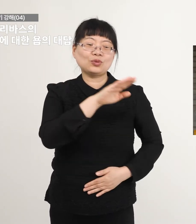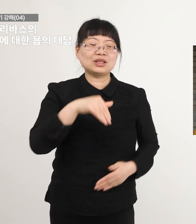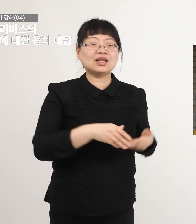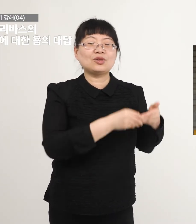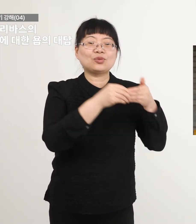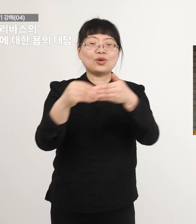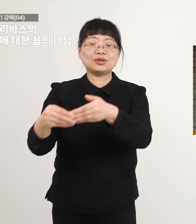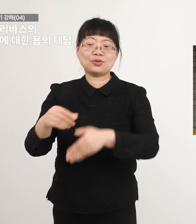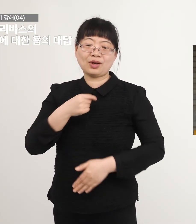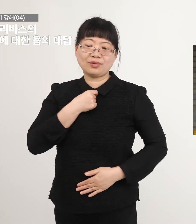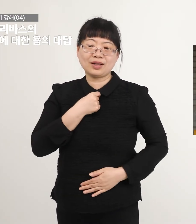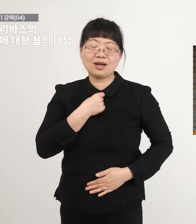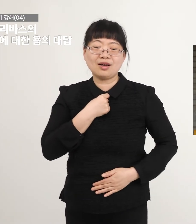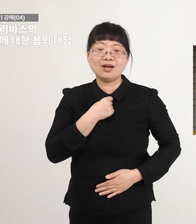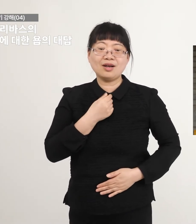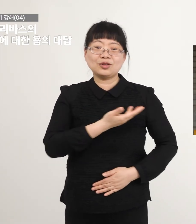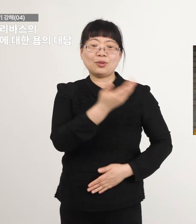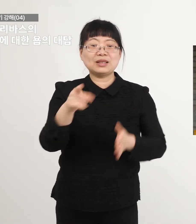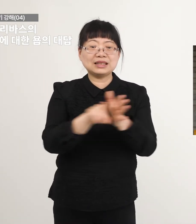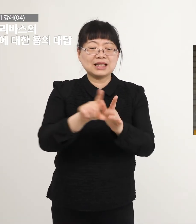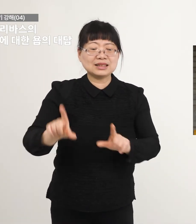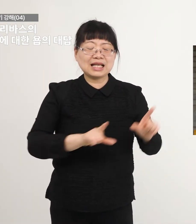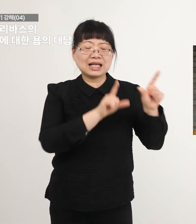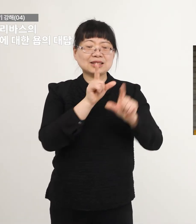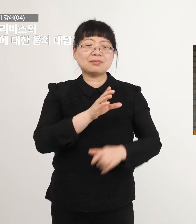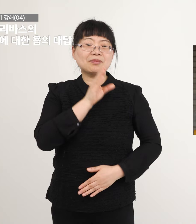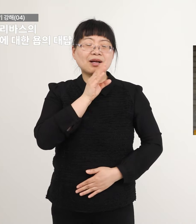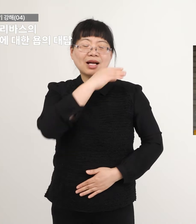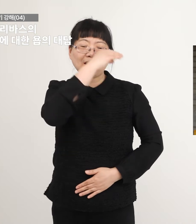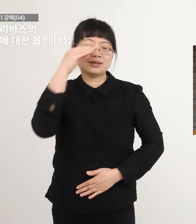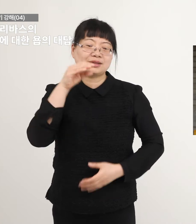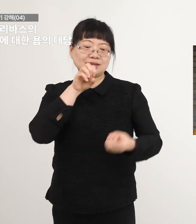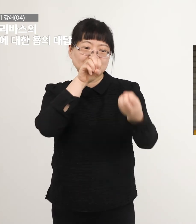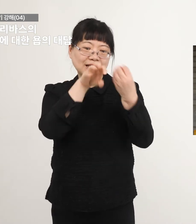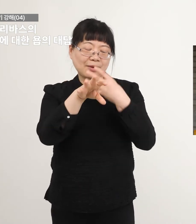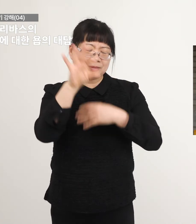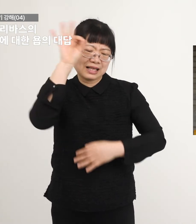신앙생활은 정답을 찾아가는 게 아니에요.